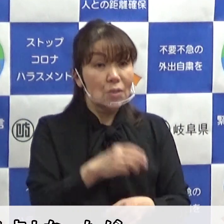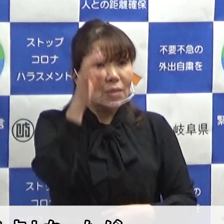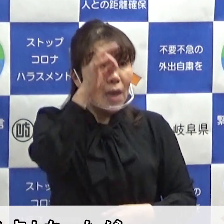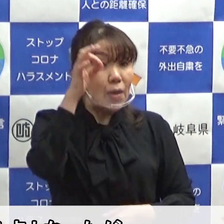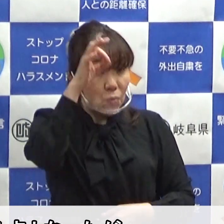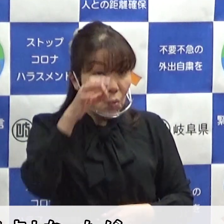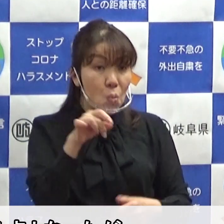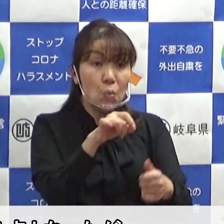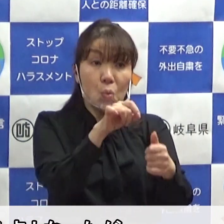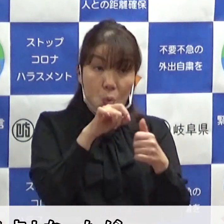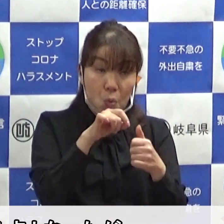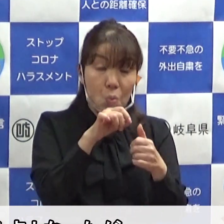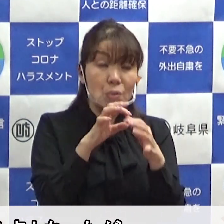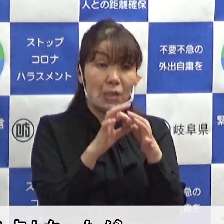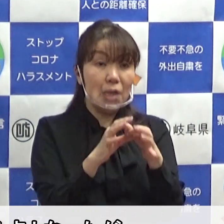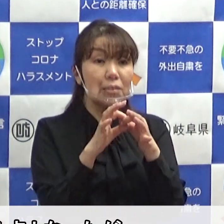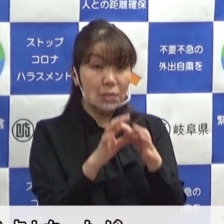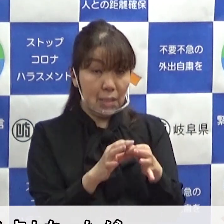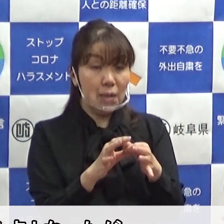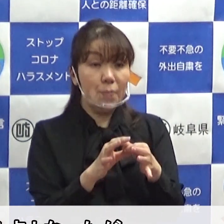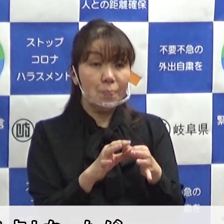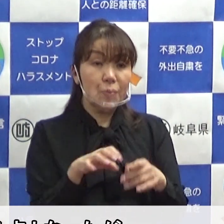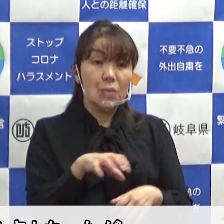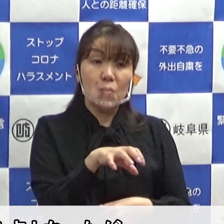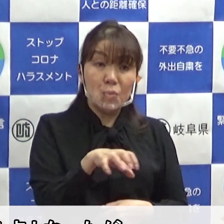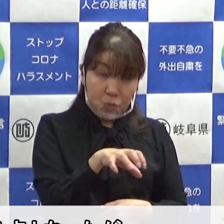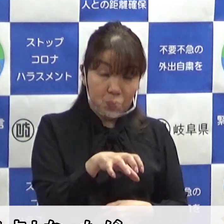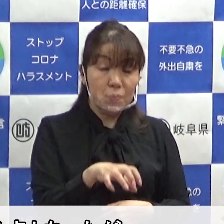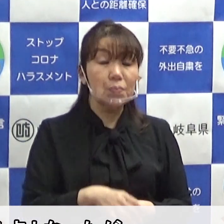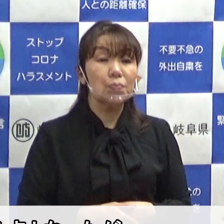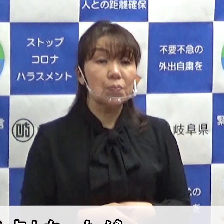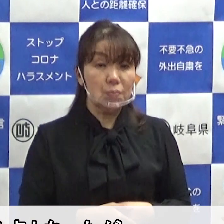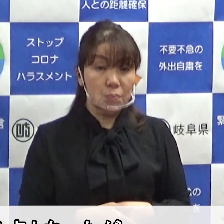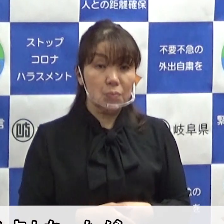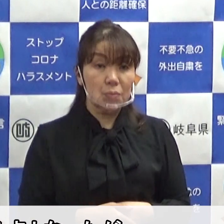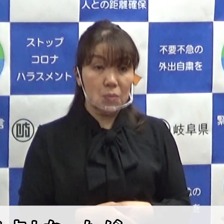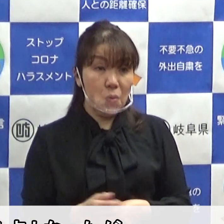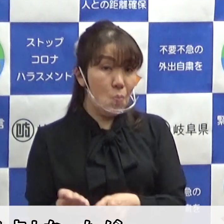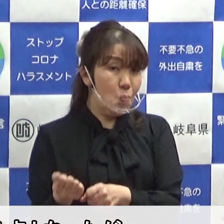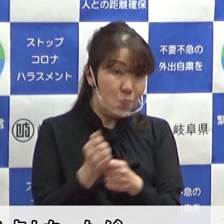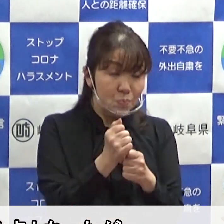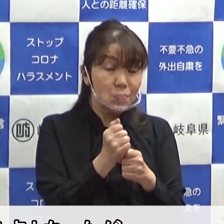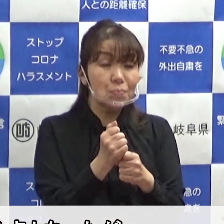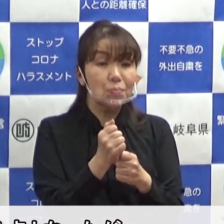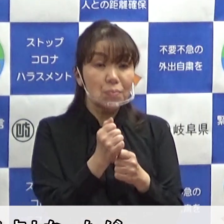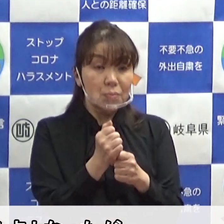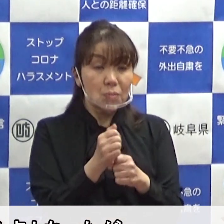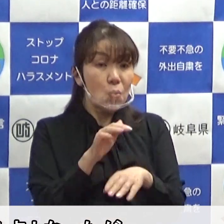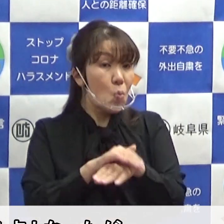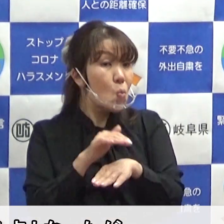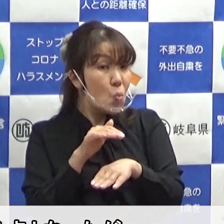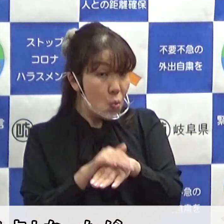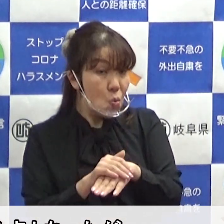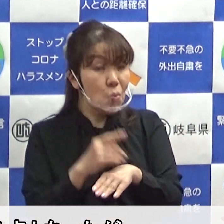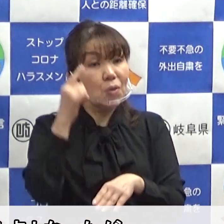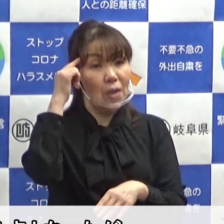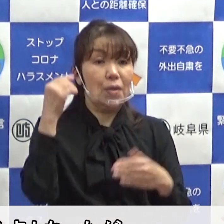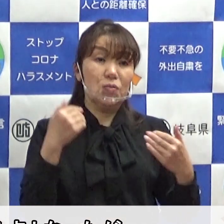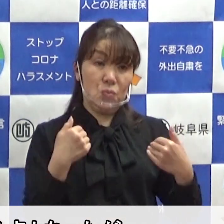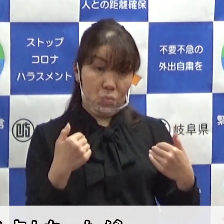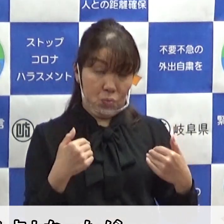ですね、雇用とかですね、そういった面でのこの挽回策を考える必要がありますし、それ